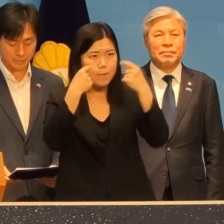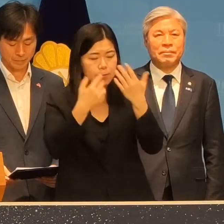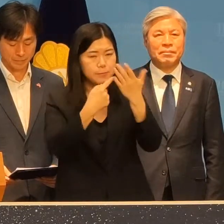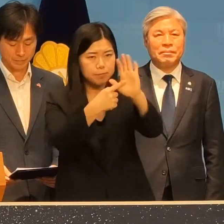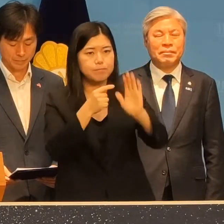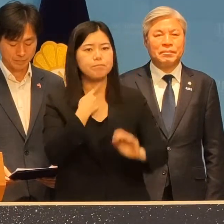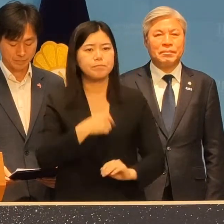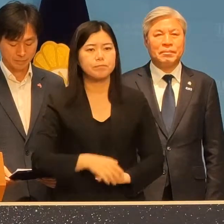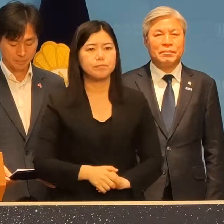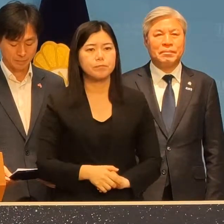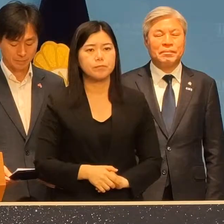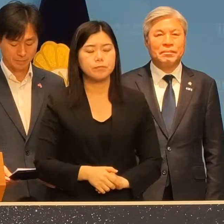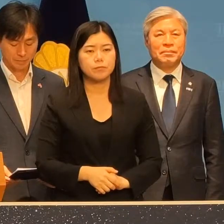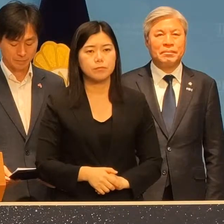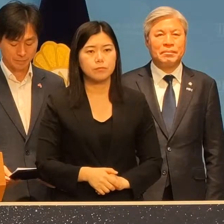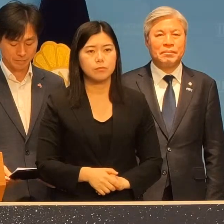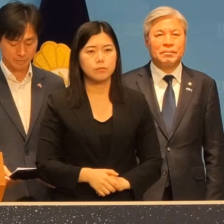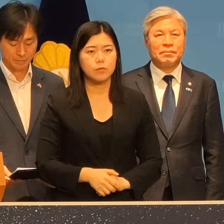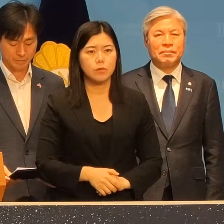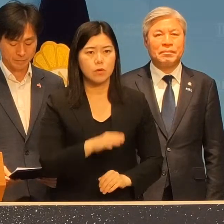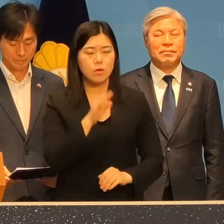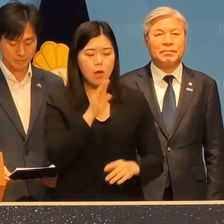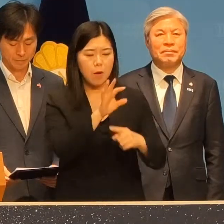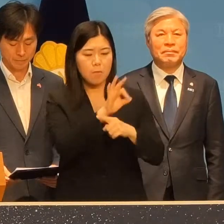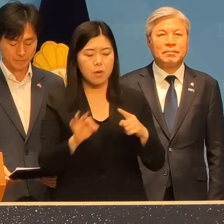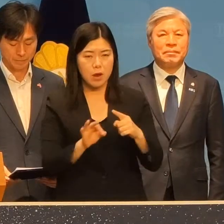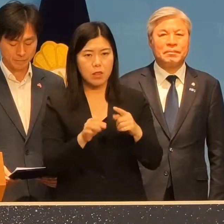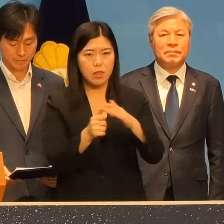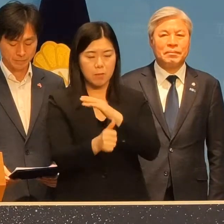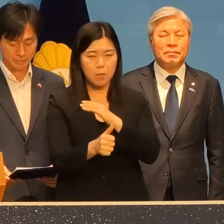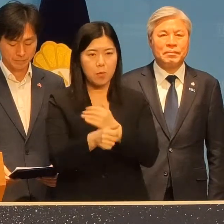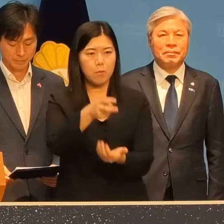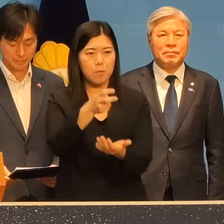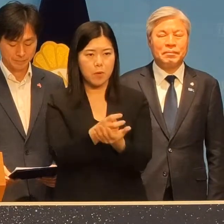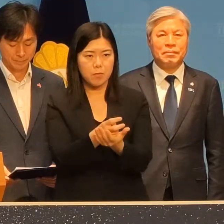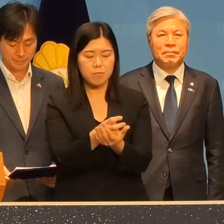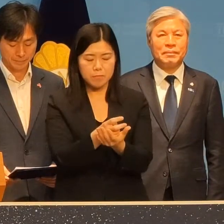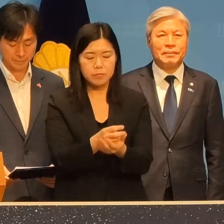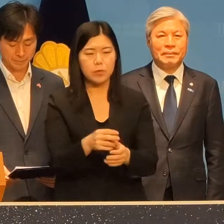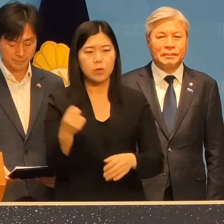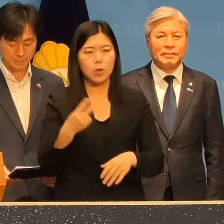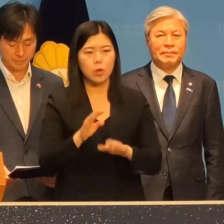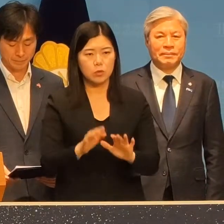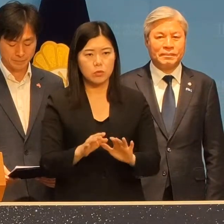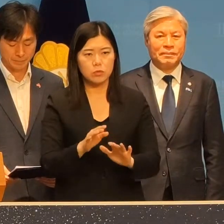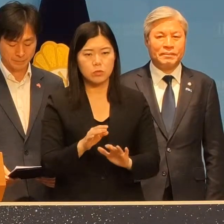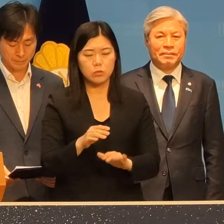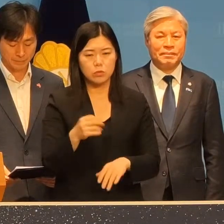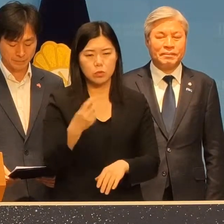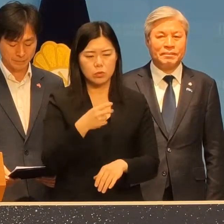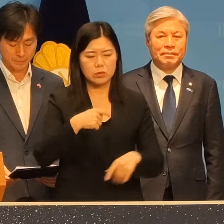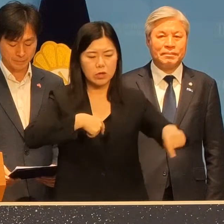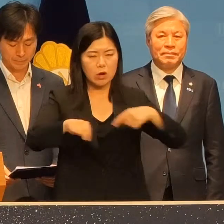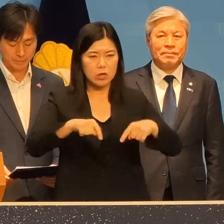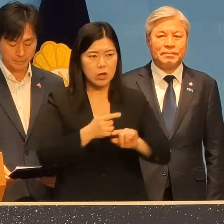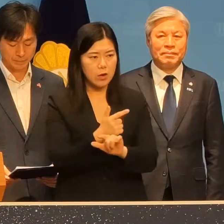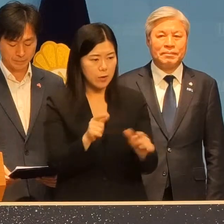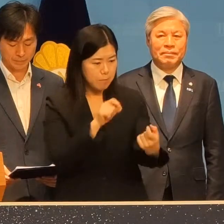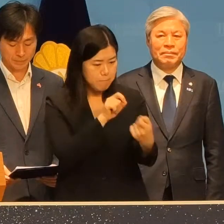왔습니다. 완전한 비례대표제의 실현, 자유로운 선거연합의 제도적 보장, 정치자원의